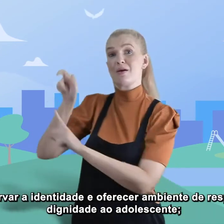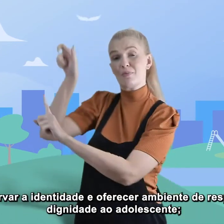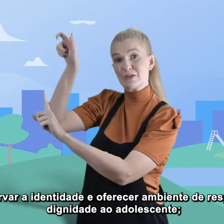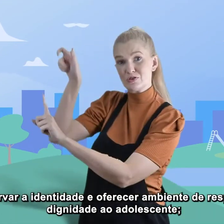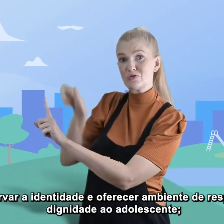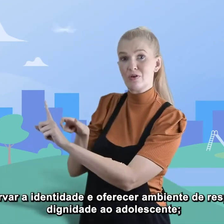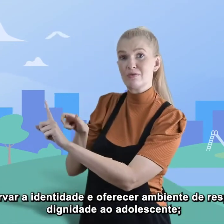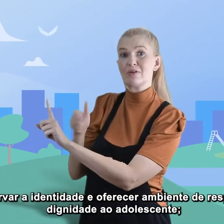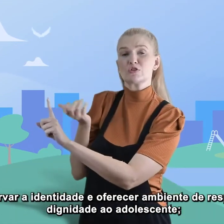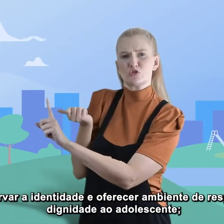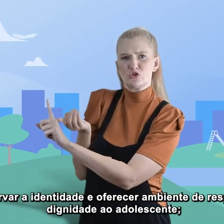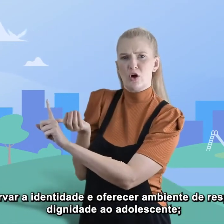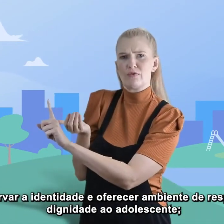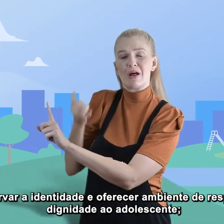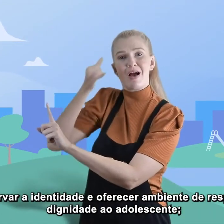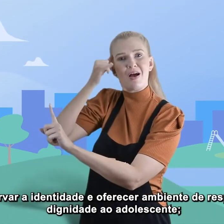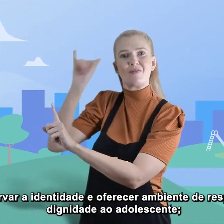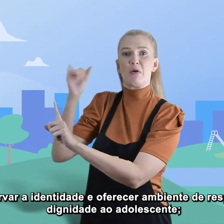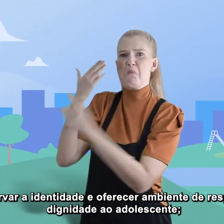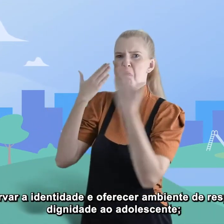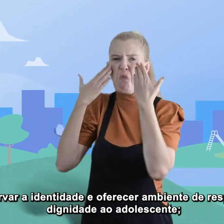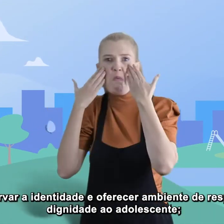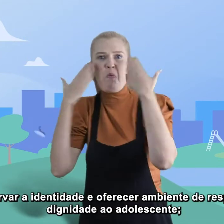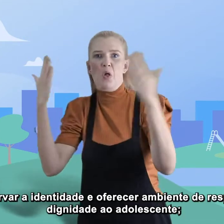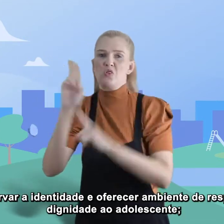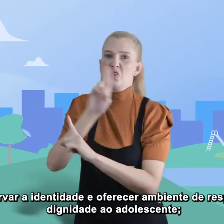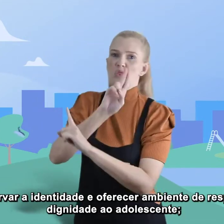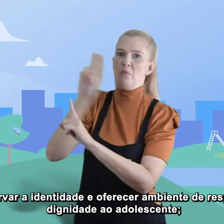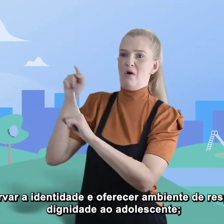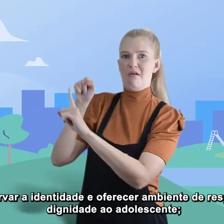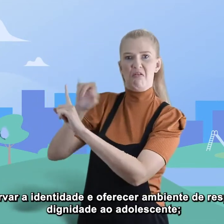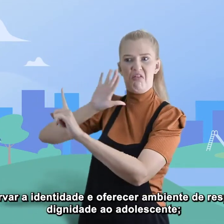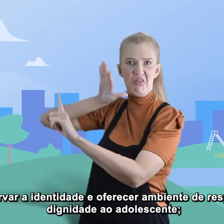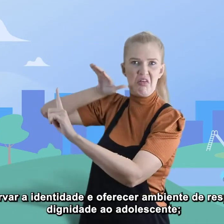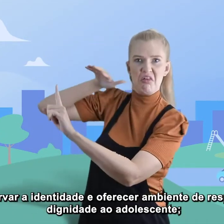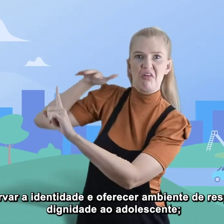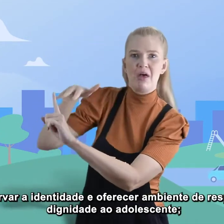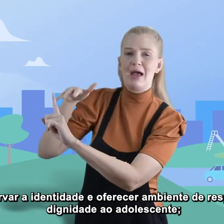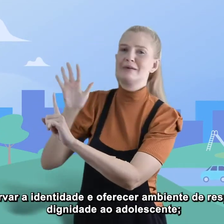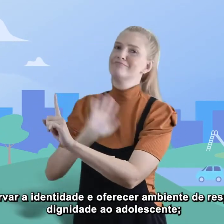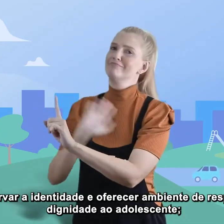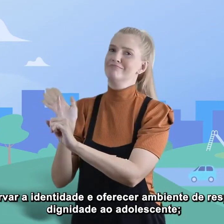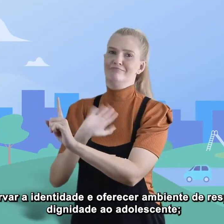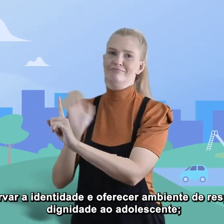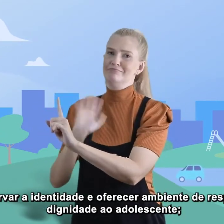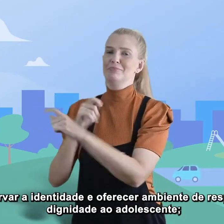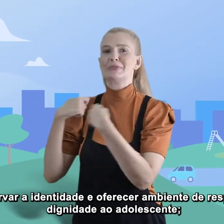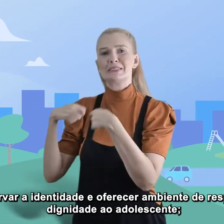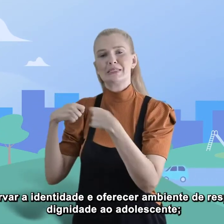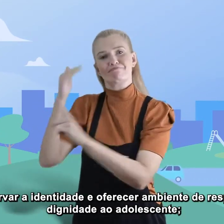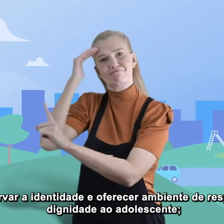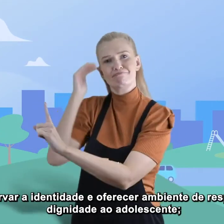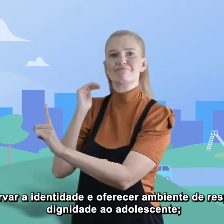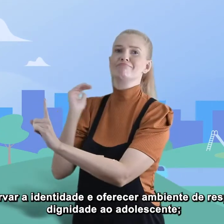Preservar a identidade e oferecer ambiente de respeito e dignidade ao adolescente.